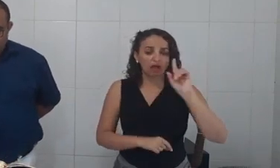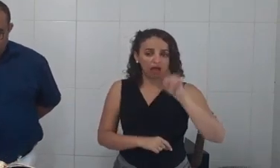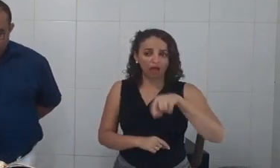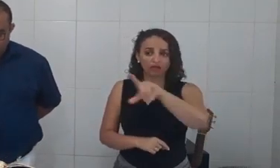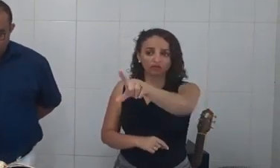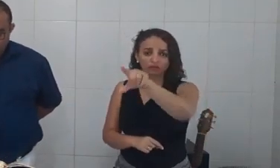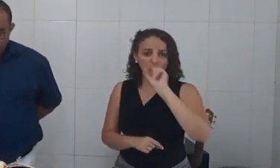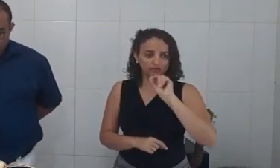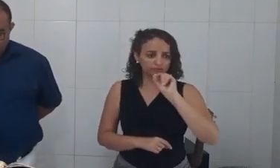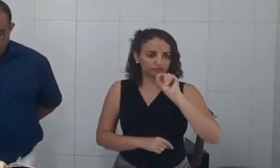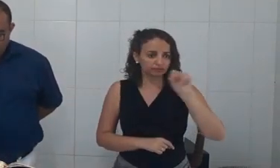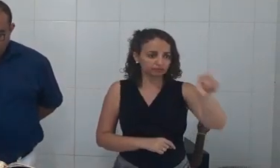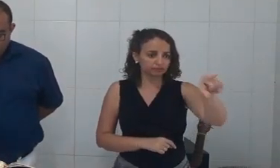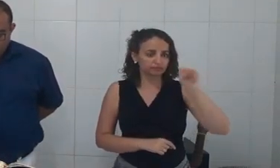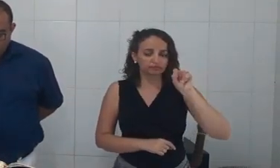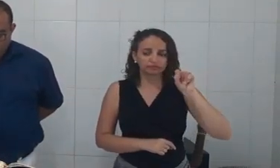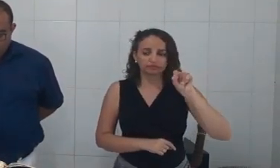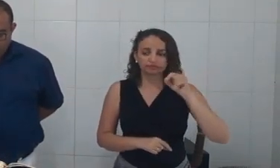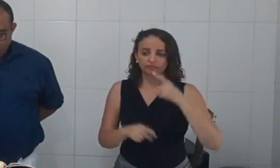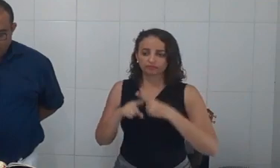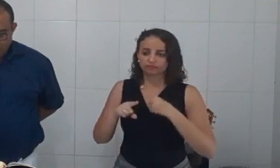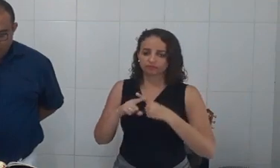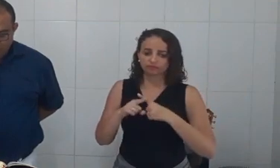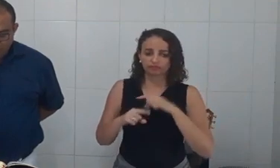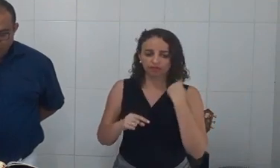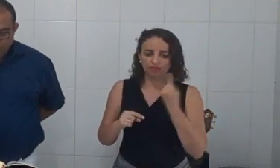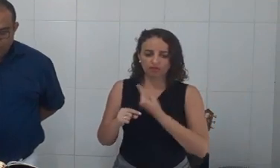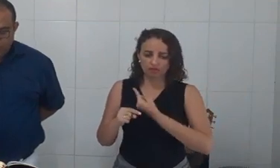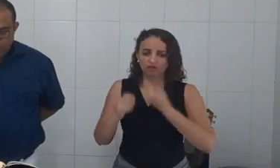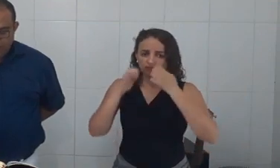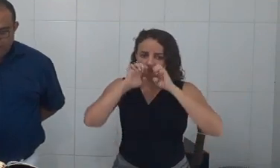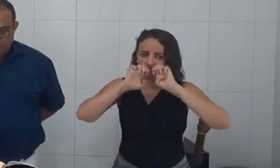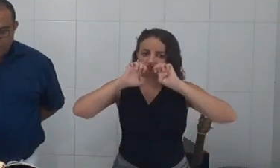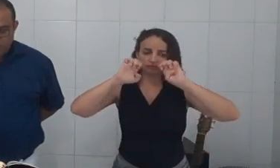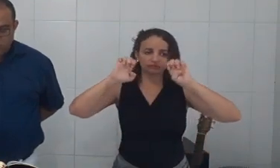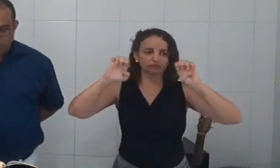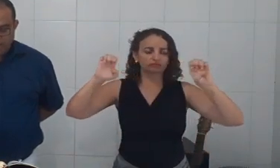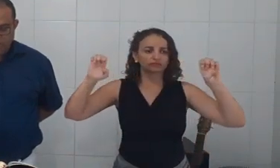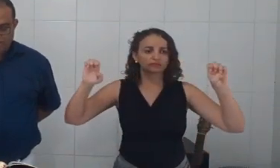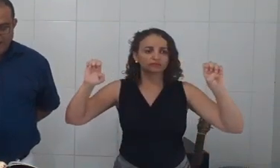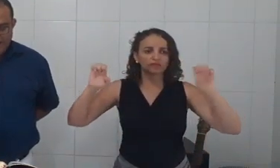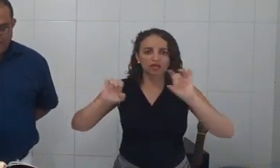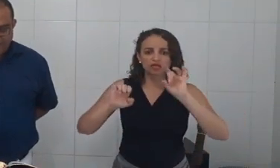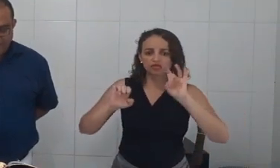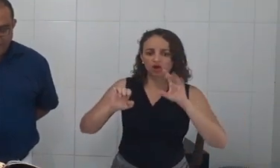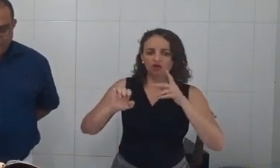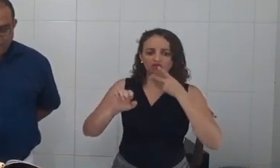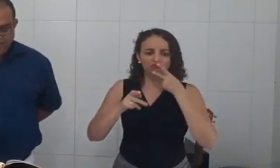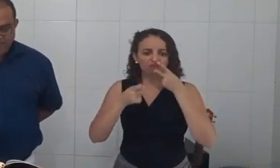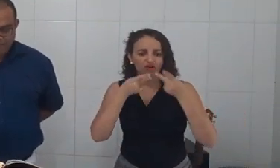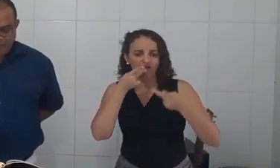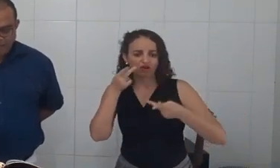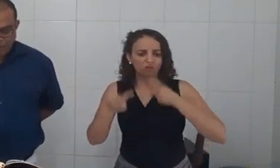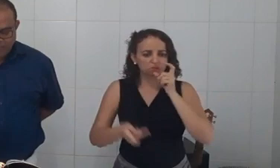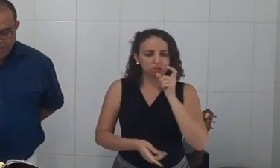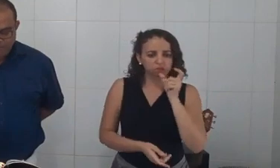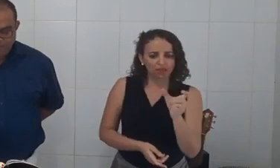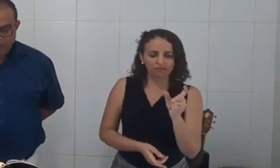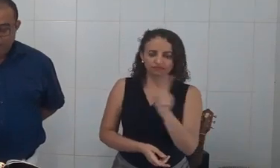é de Deus, porque o nosso Evangelho não foi a vós somente em palavras, mas